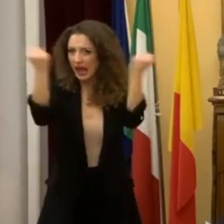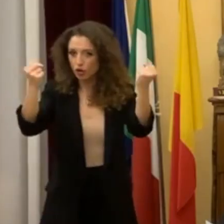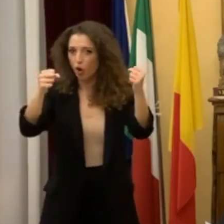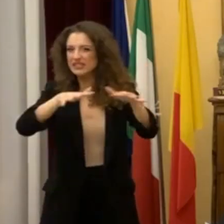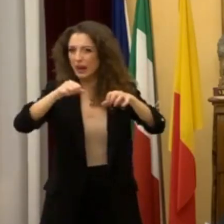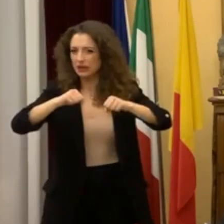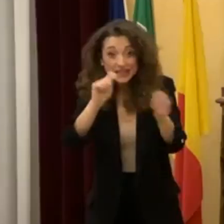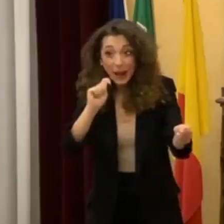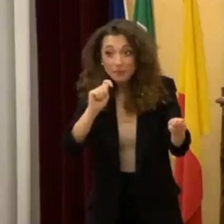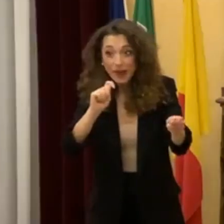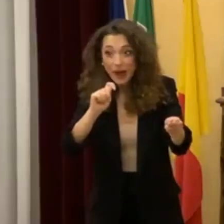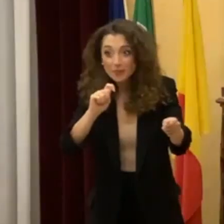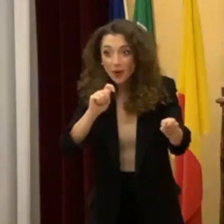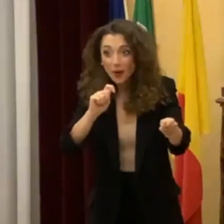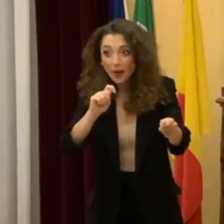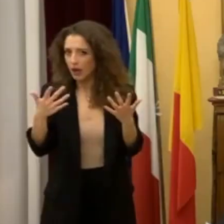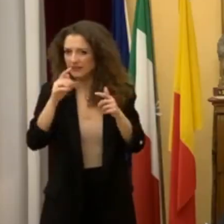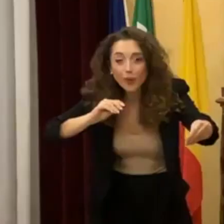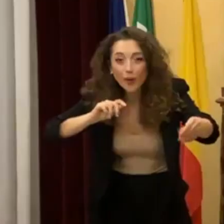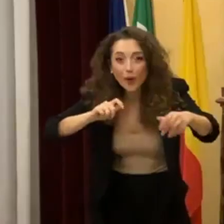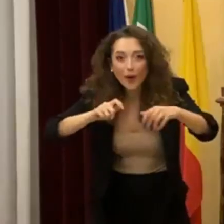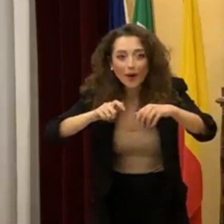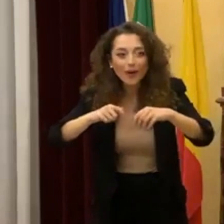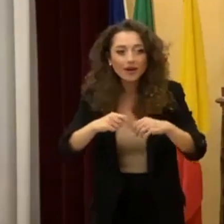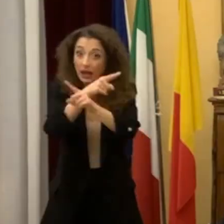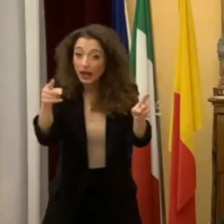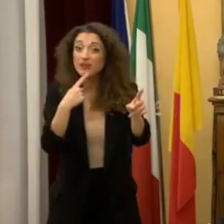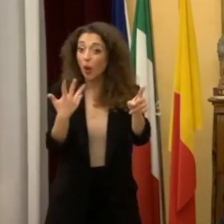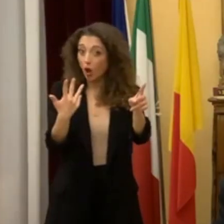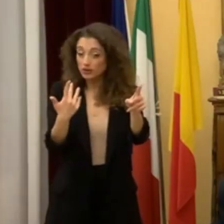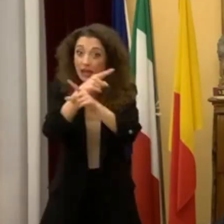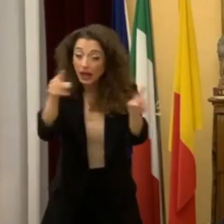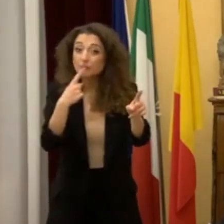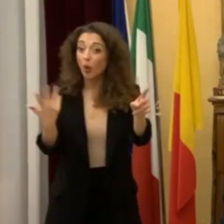strappo? Che dite? E io lo strappo.